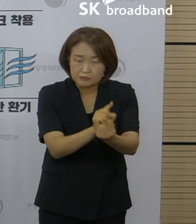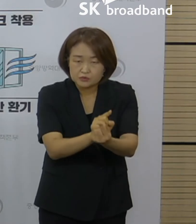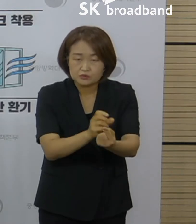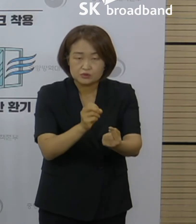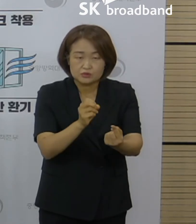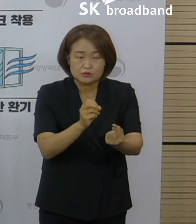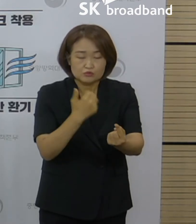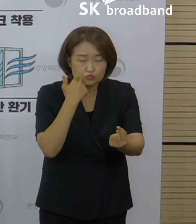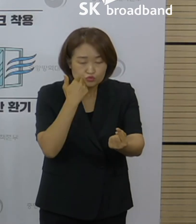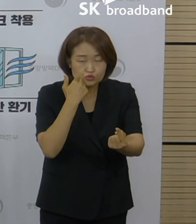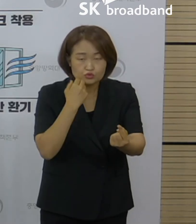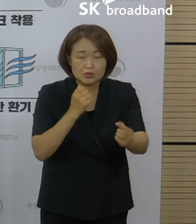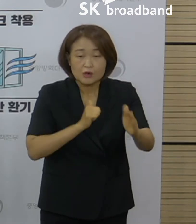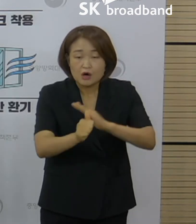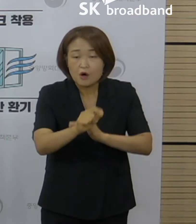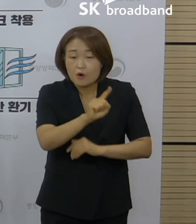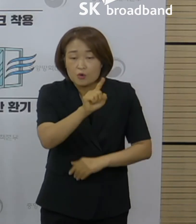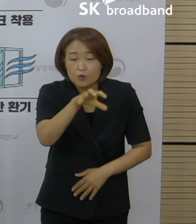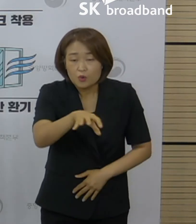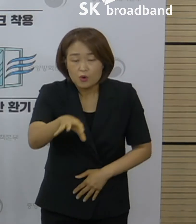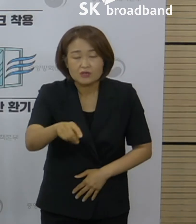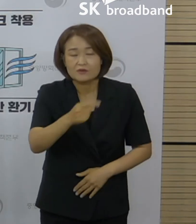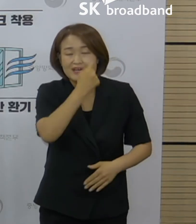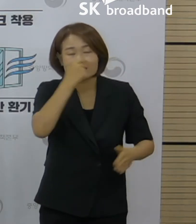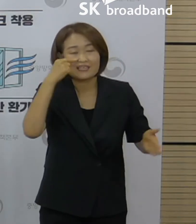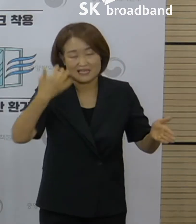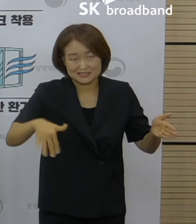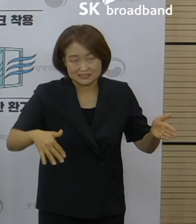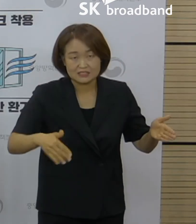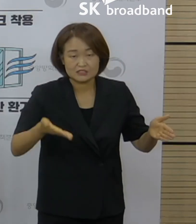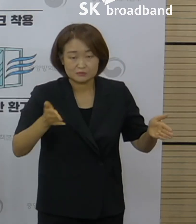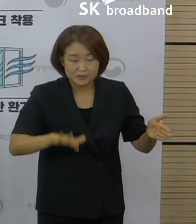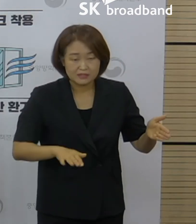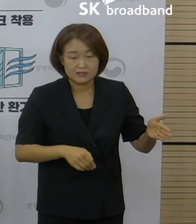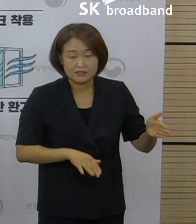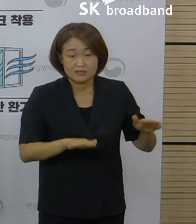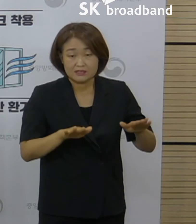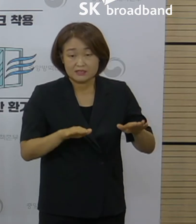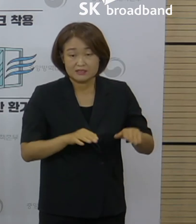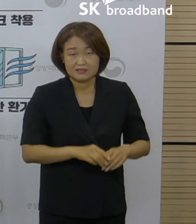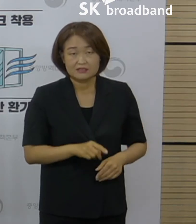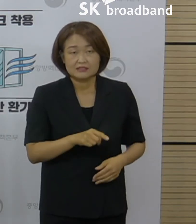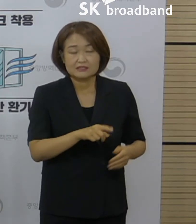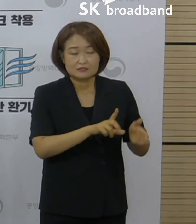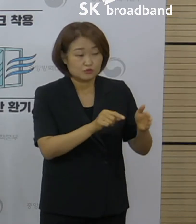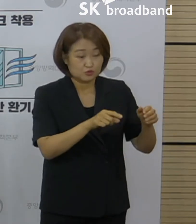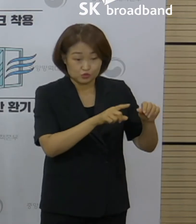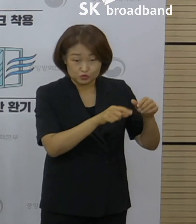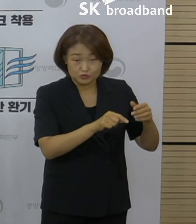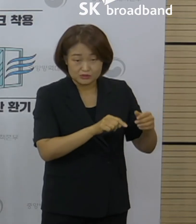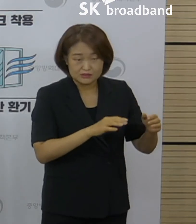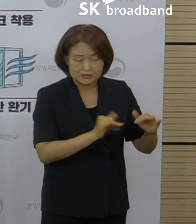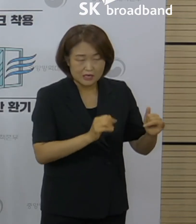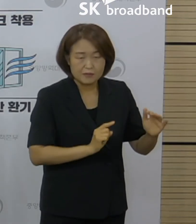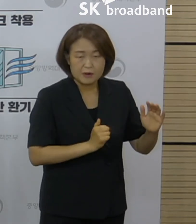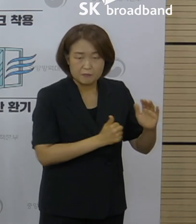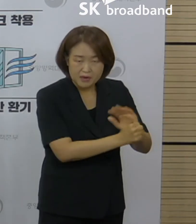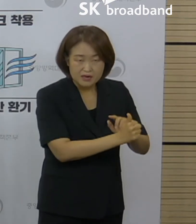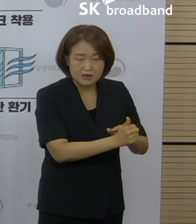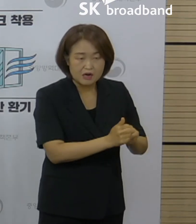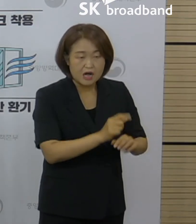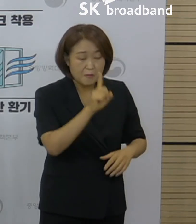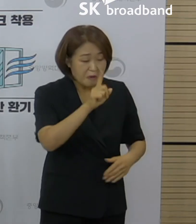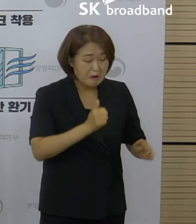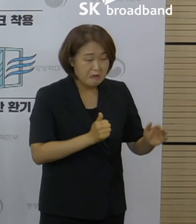아직 확인되지 않았습니다. 그런데 이 시기에 언급한 시설은 일회성이 아니라